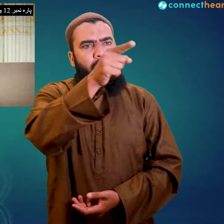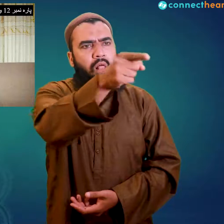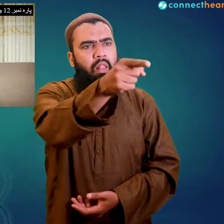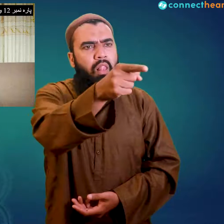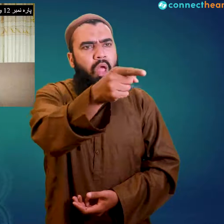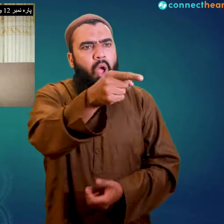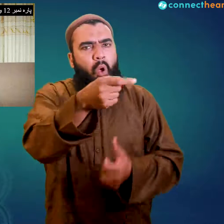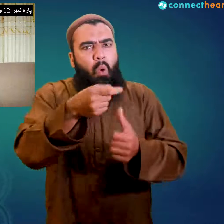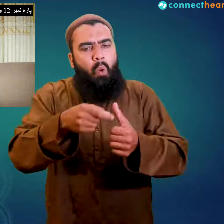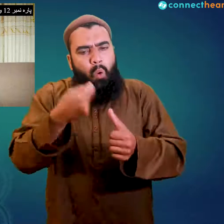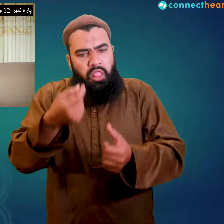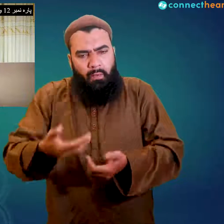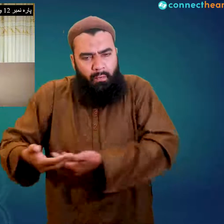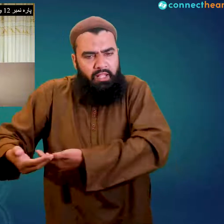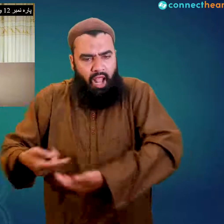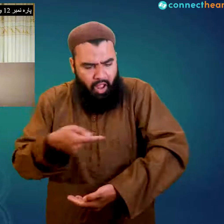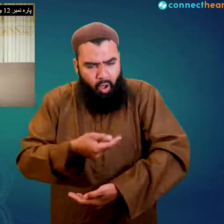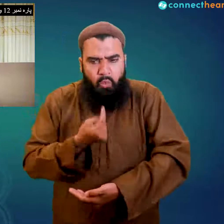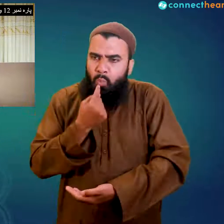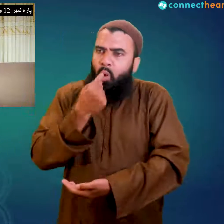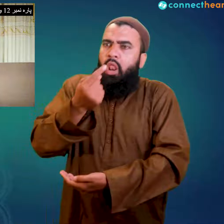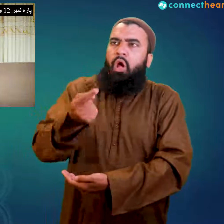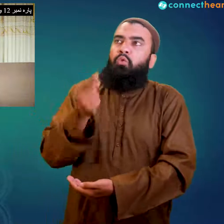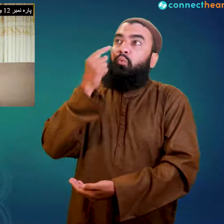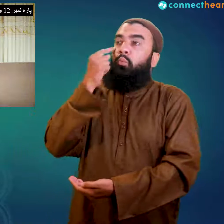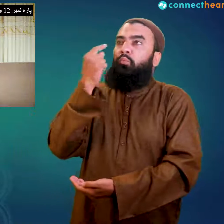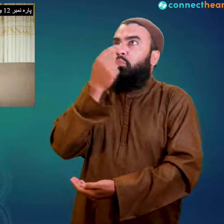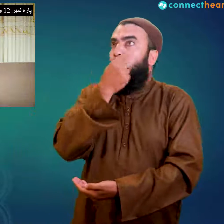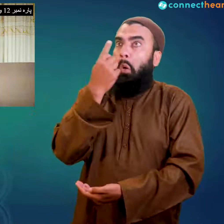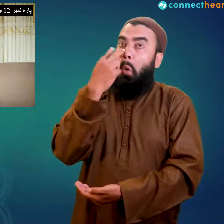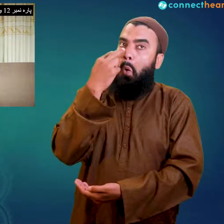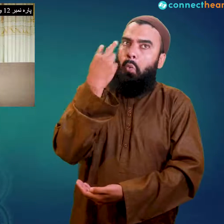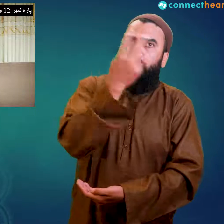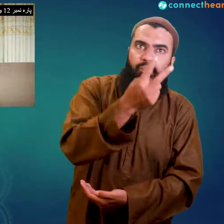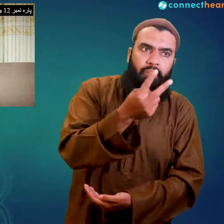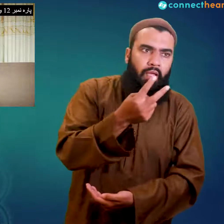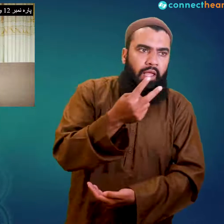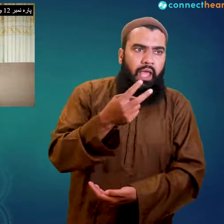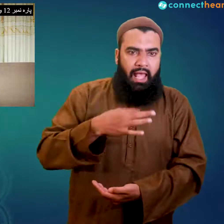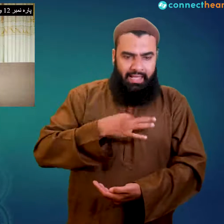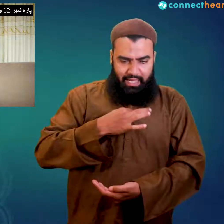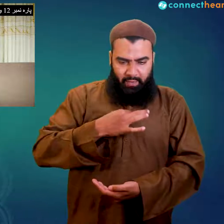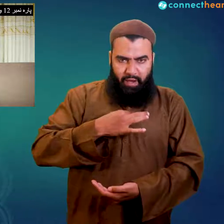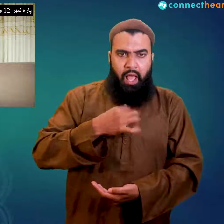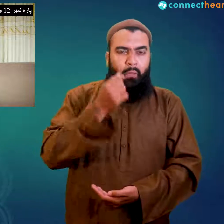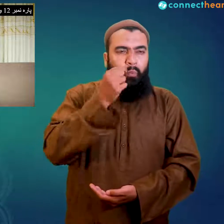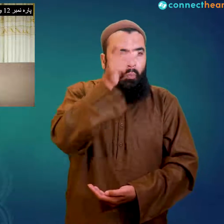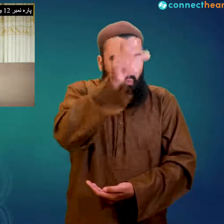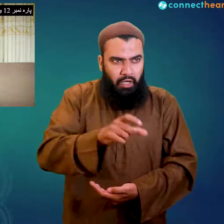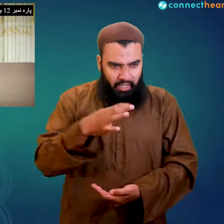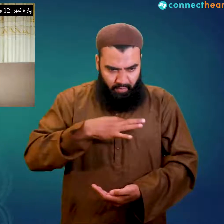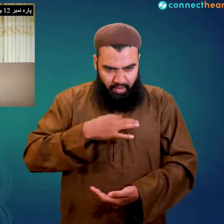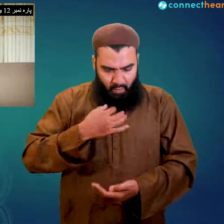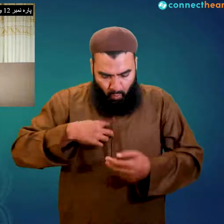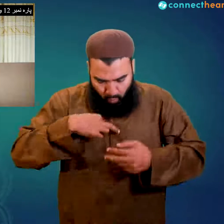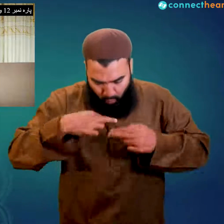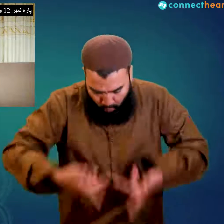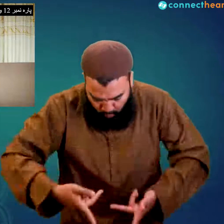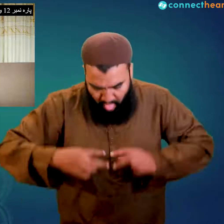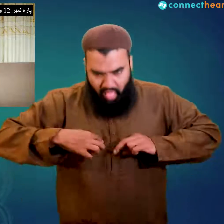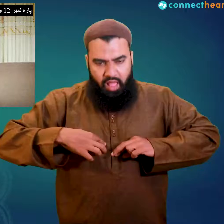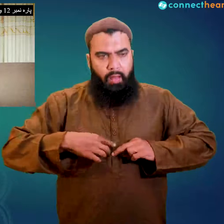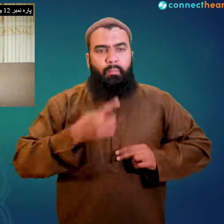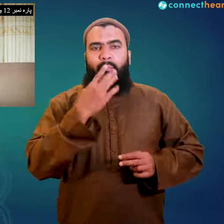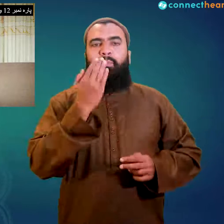پھٹا ہے تو پھر عورت جو ہے وہ گناہگار ہے اور وہ مجرمہ ہے۔ تو جب دیکھا گیا تو وہ کرتا پیچھے سے پھٹا ہوا تھا۔